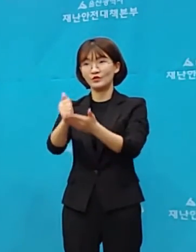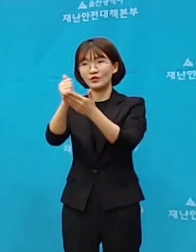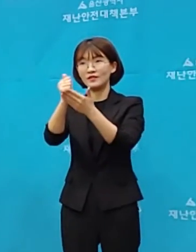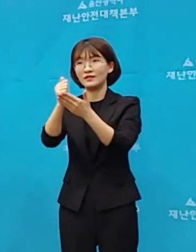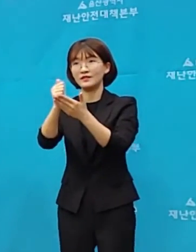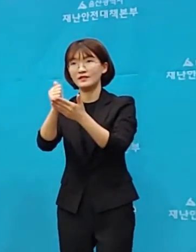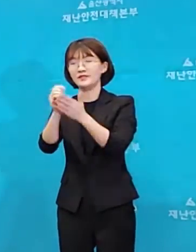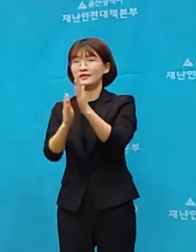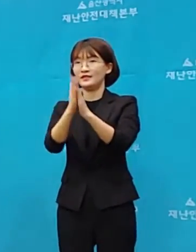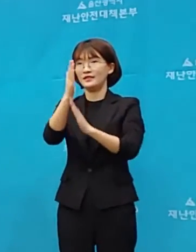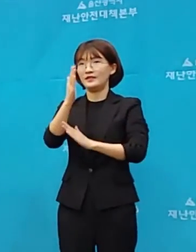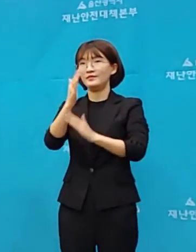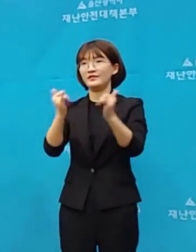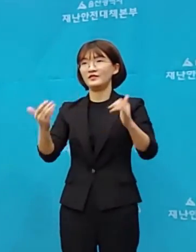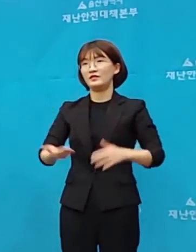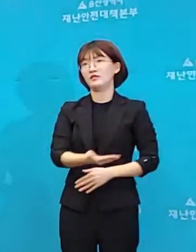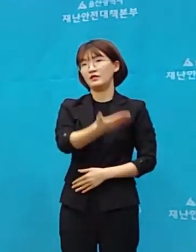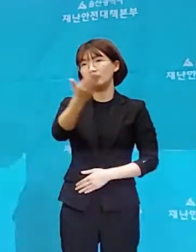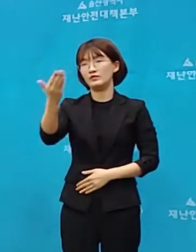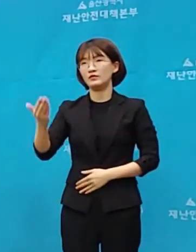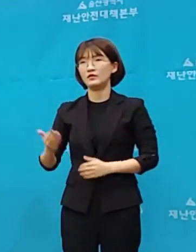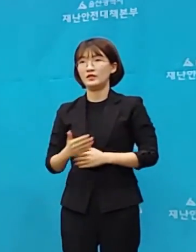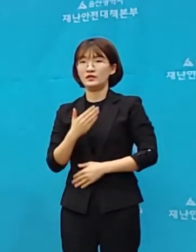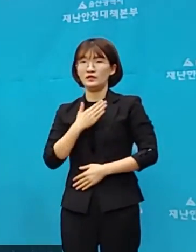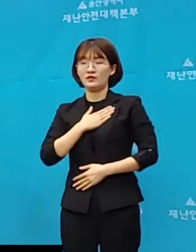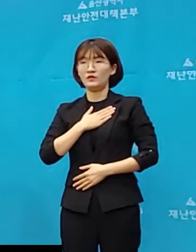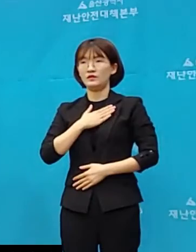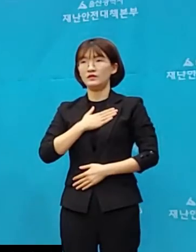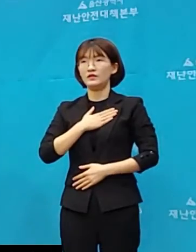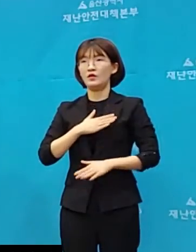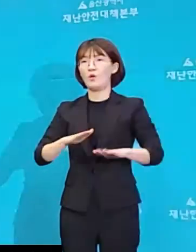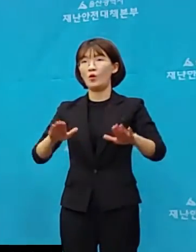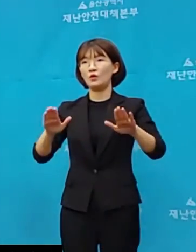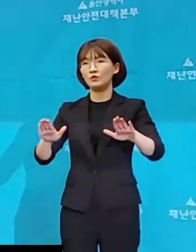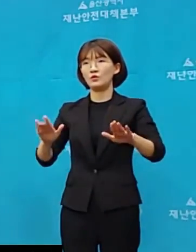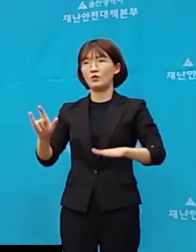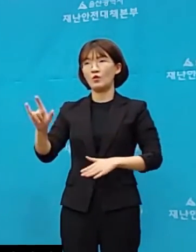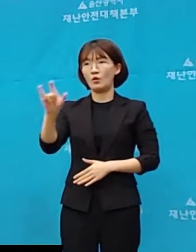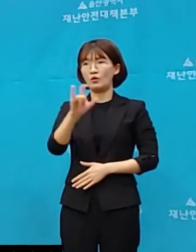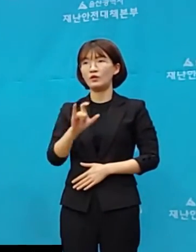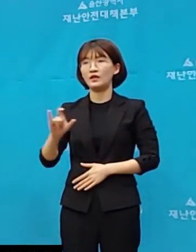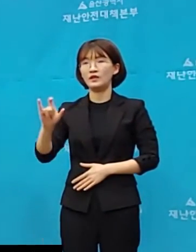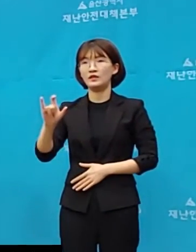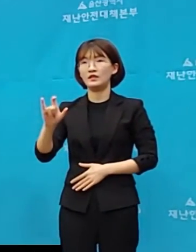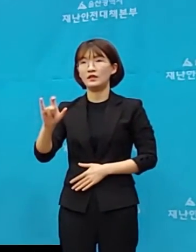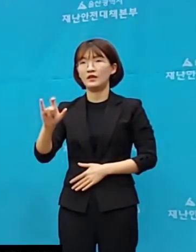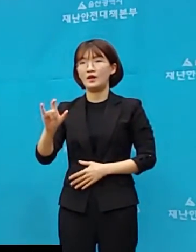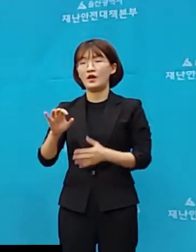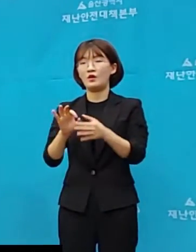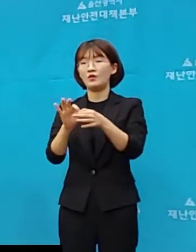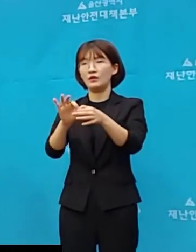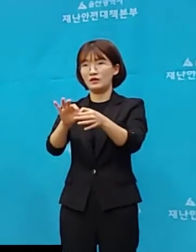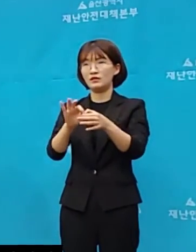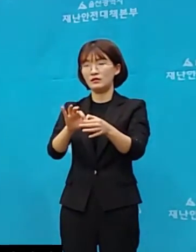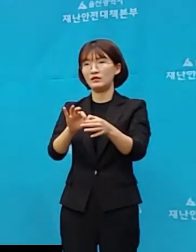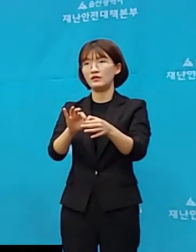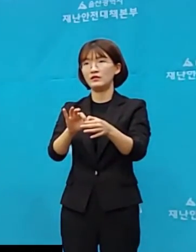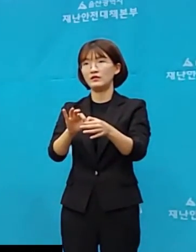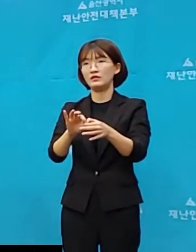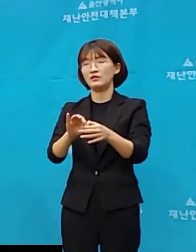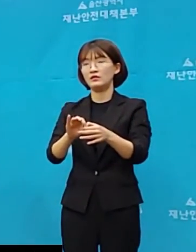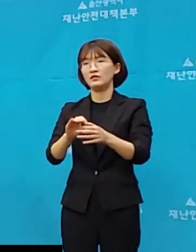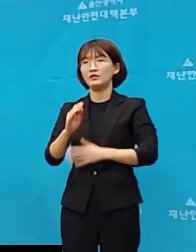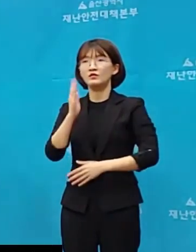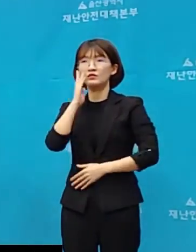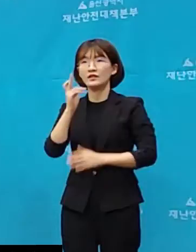존경하는 시민 여러분, 저는 오늘 코로나19와 관련해 우리